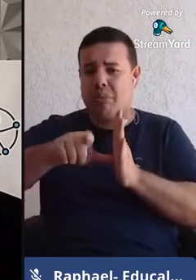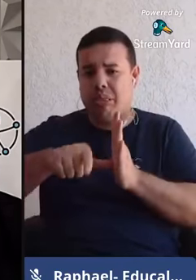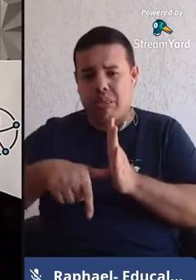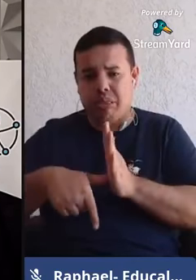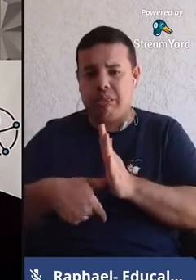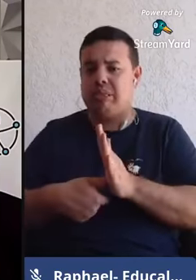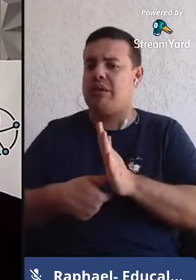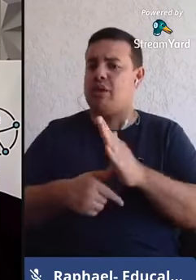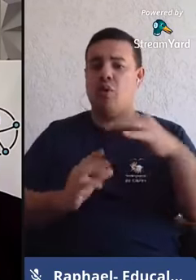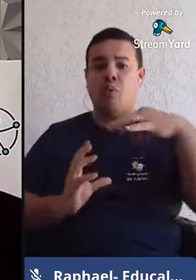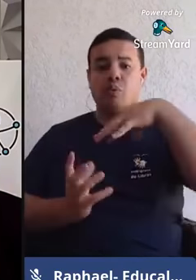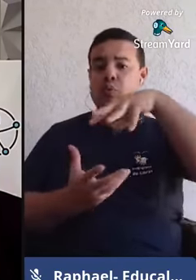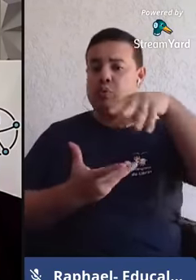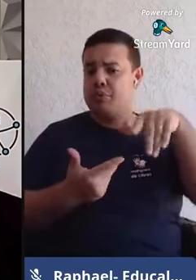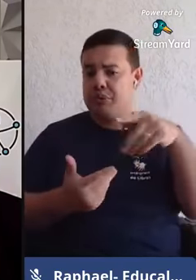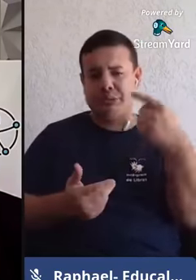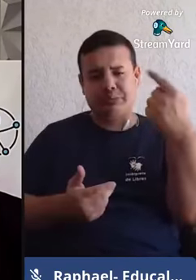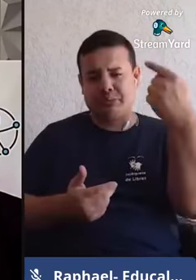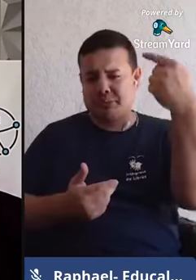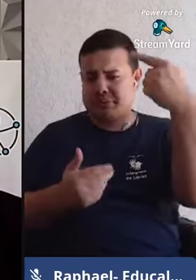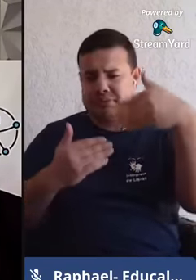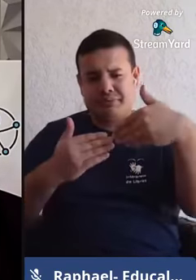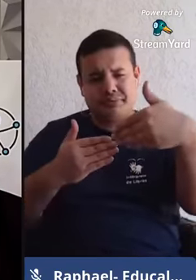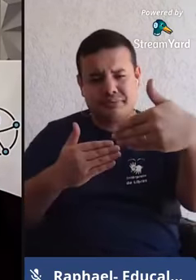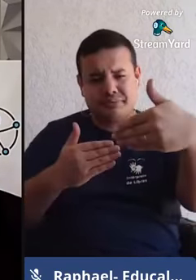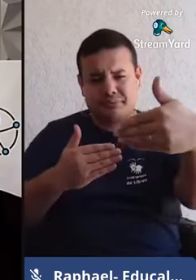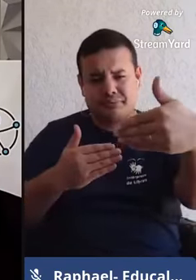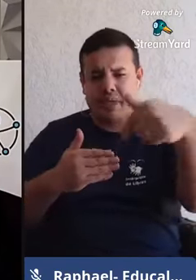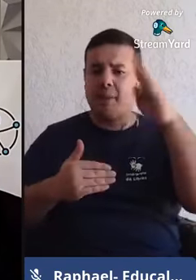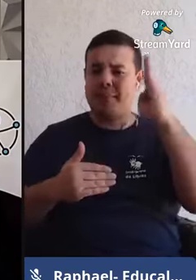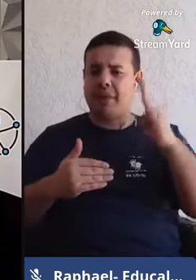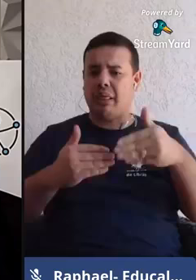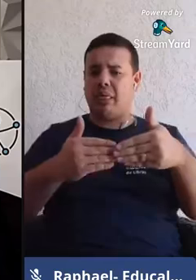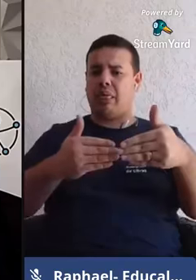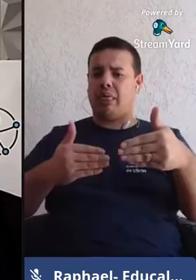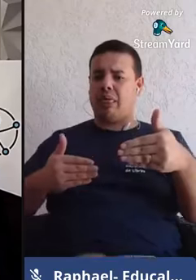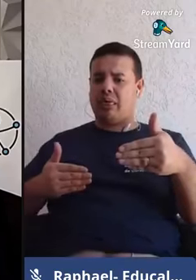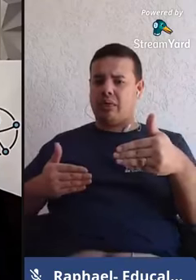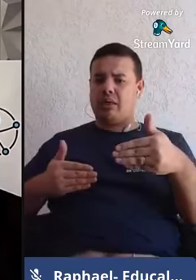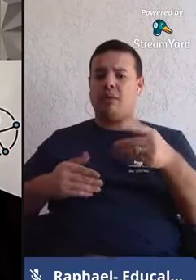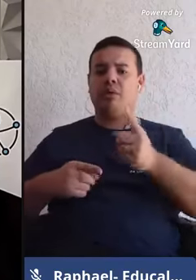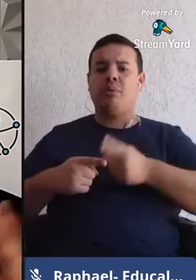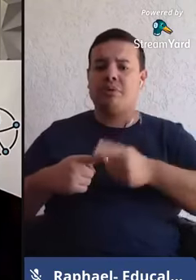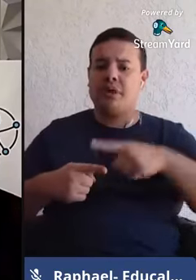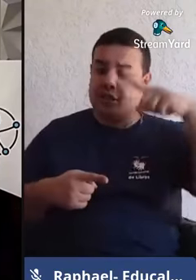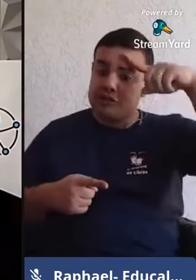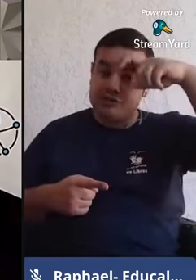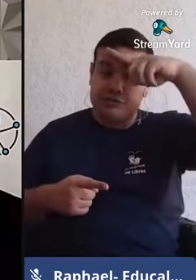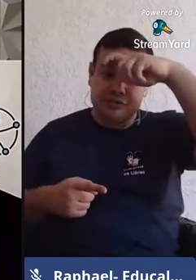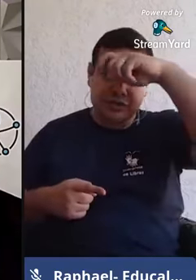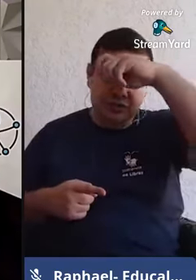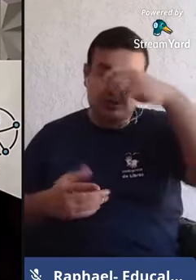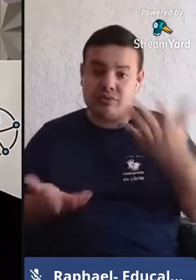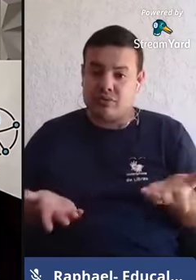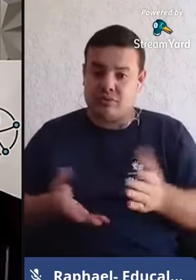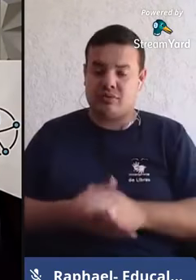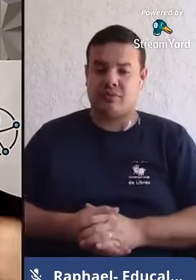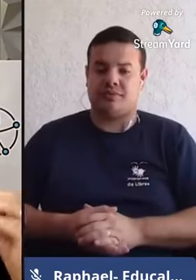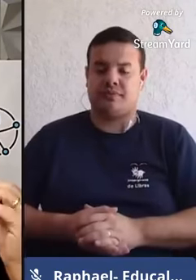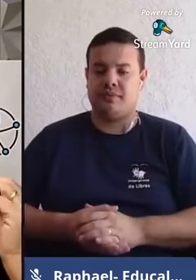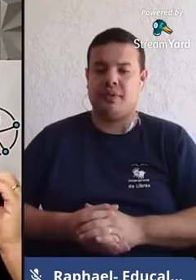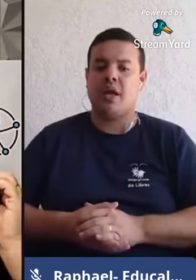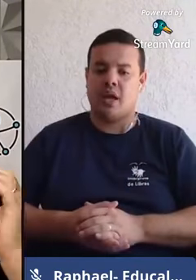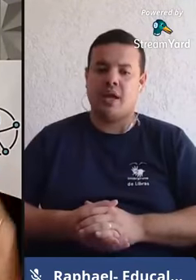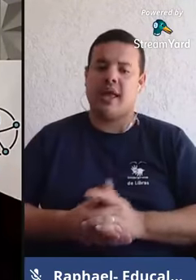mercados mundiais, né? Por que é tão difícil aqui no Brasil? Bom, são vários fatores que acontecem